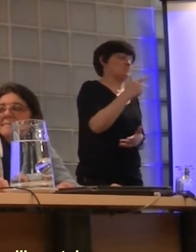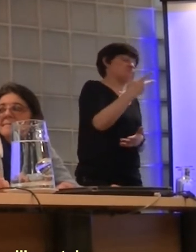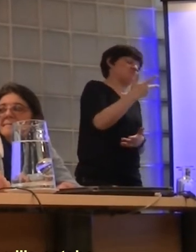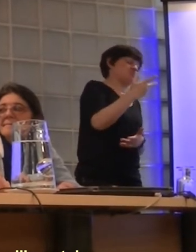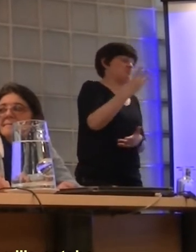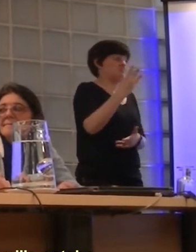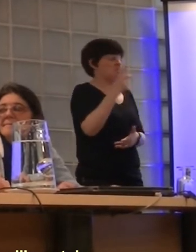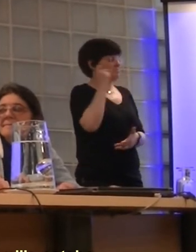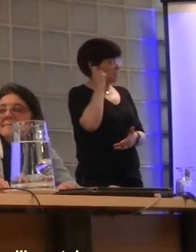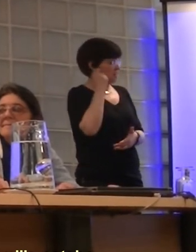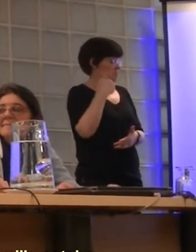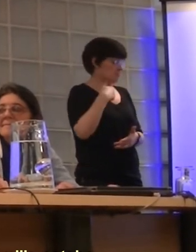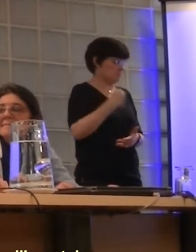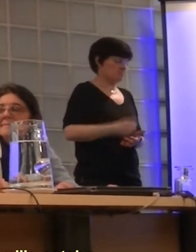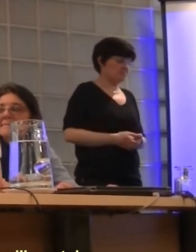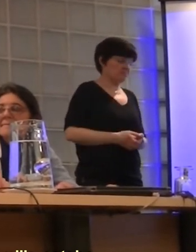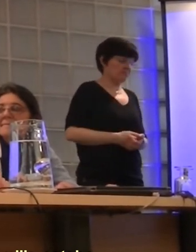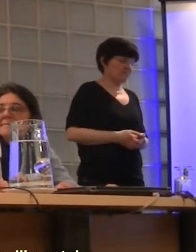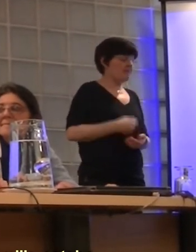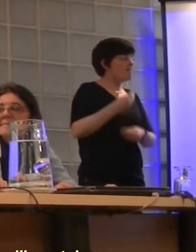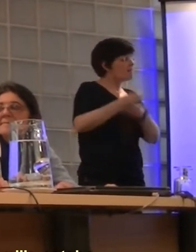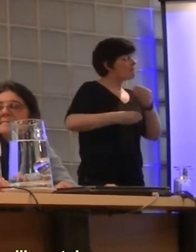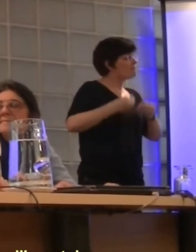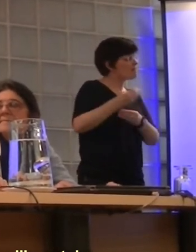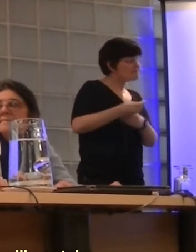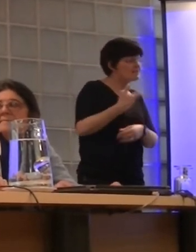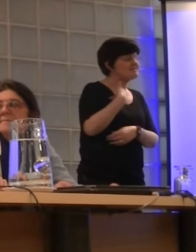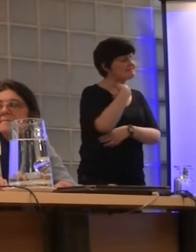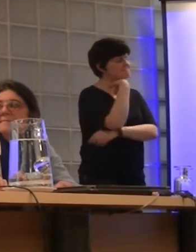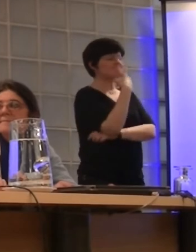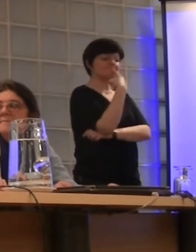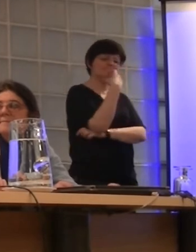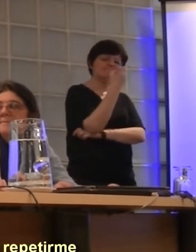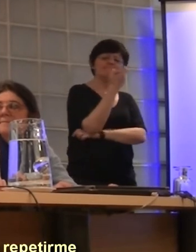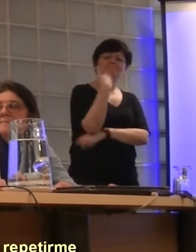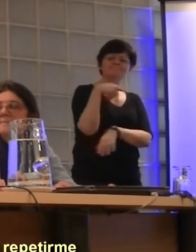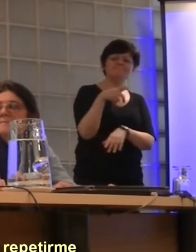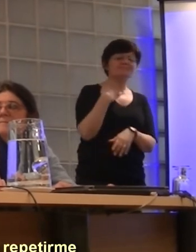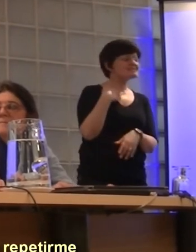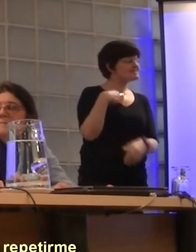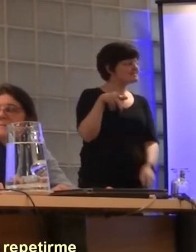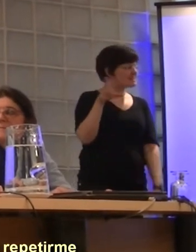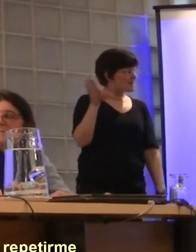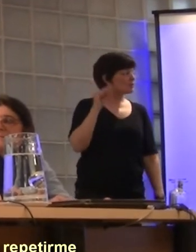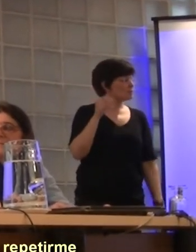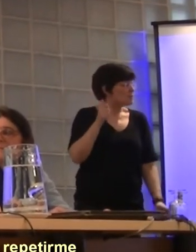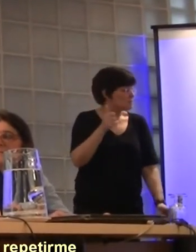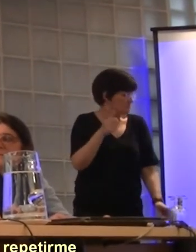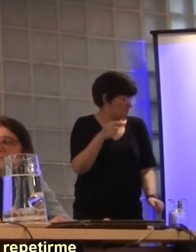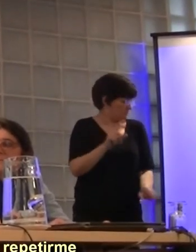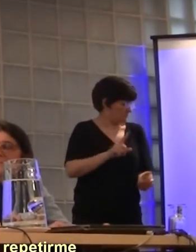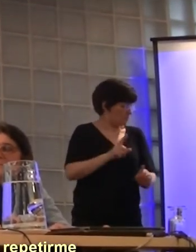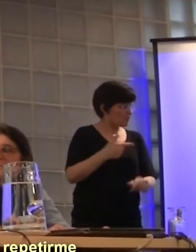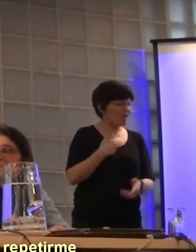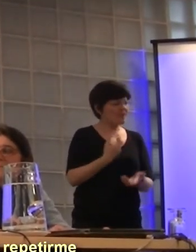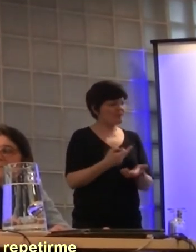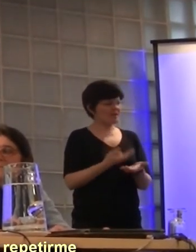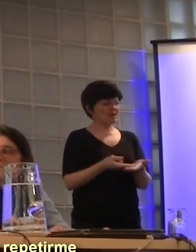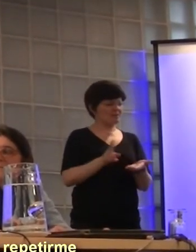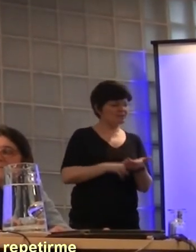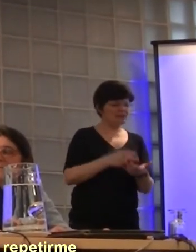4 años, mi familia notaba que yo no escuchaba tan bien, tenían que